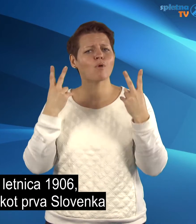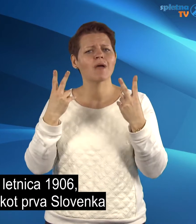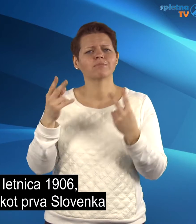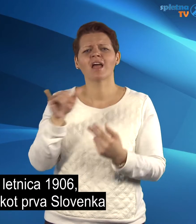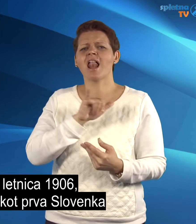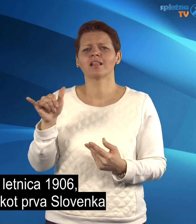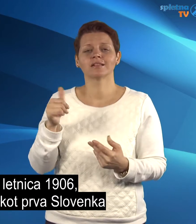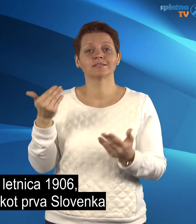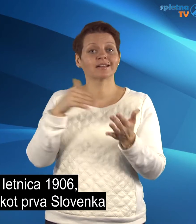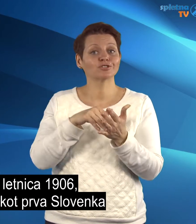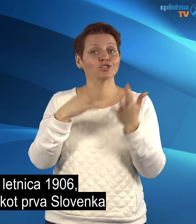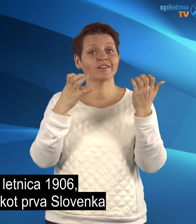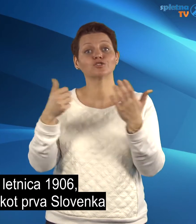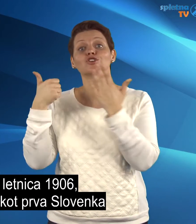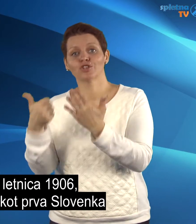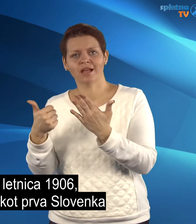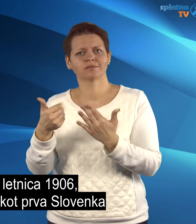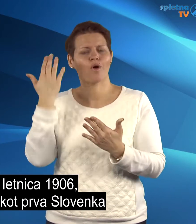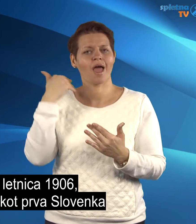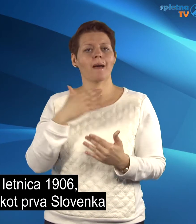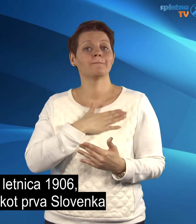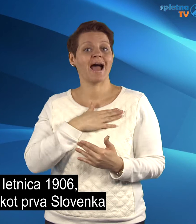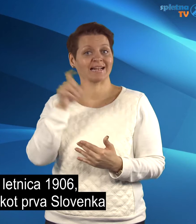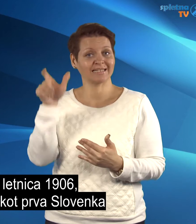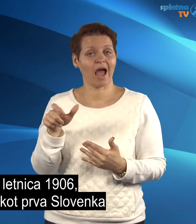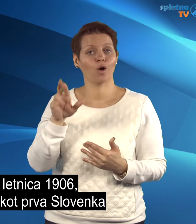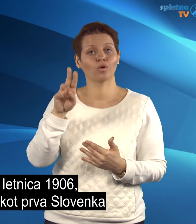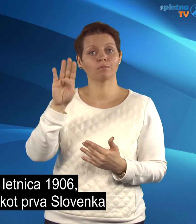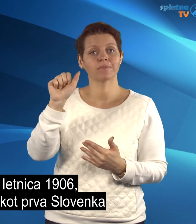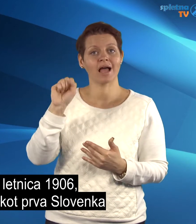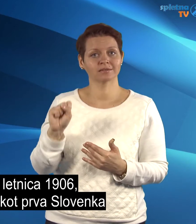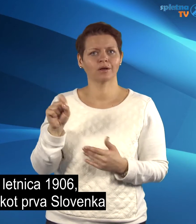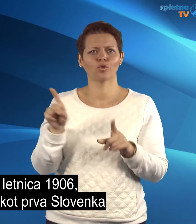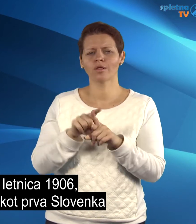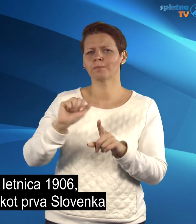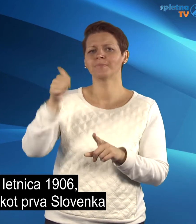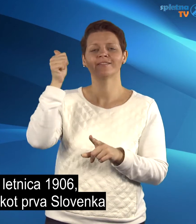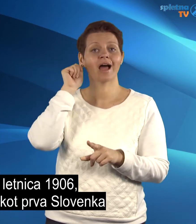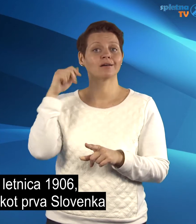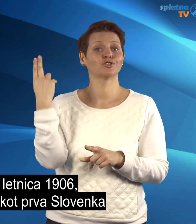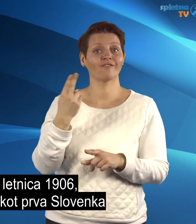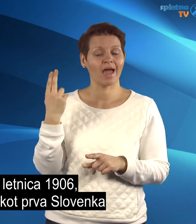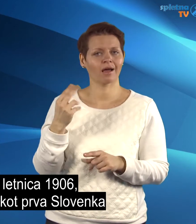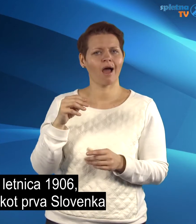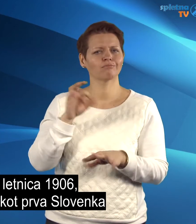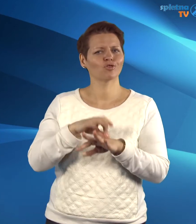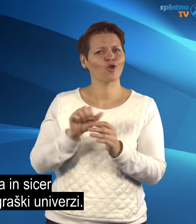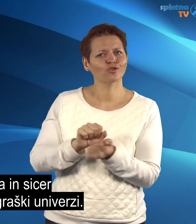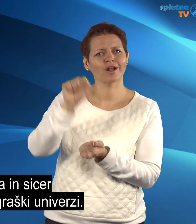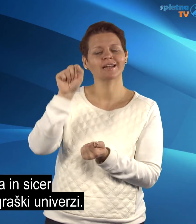Pomembna je letnica 1906, ko je Marija Urbas kot prva Slovenka doktorirala, in sicer iz